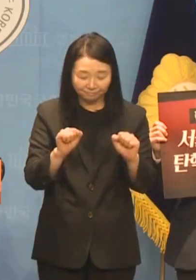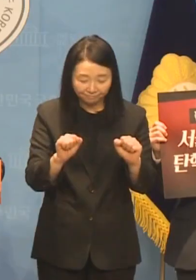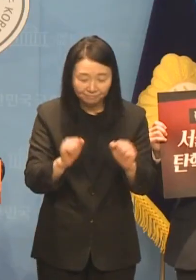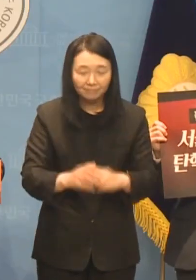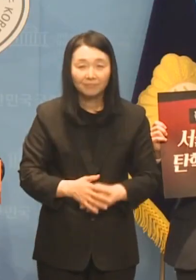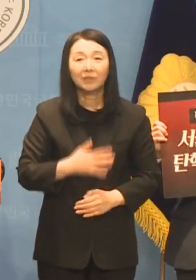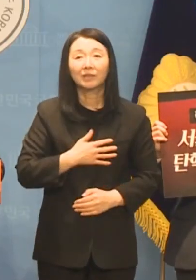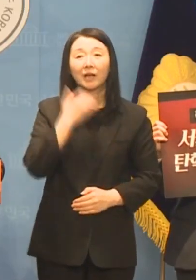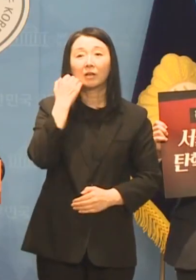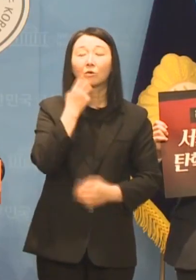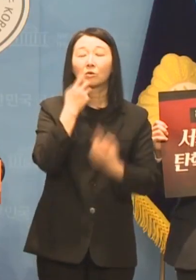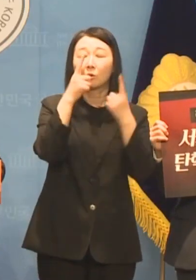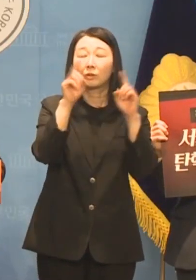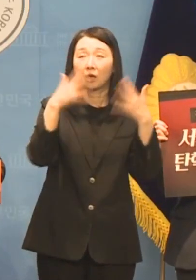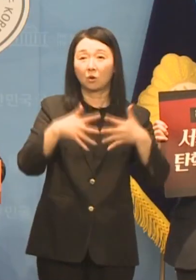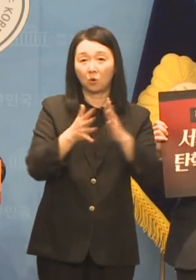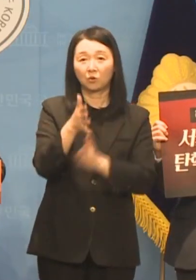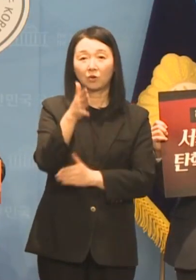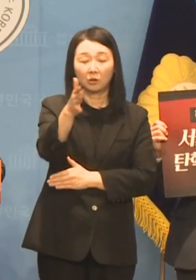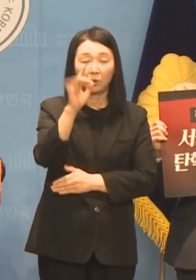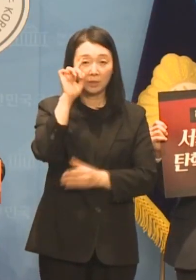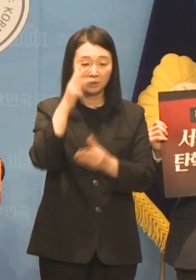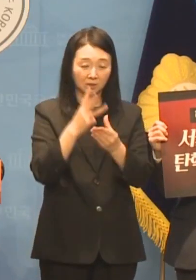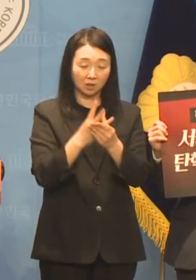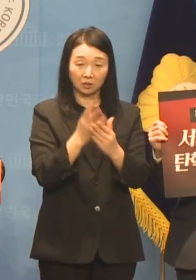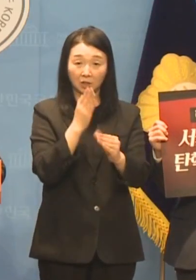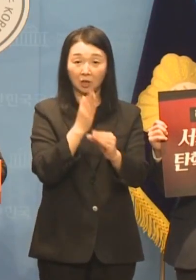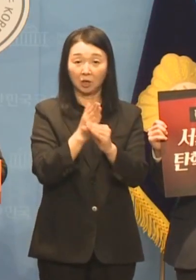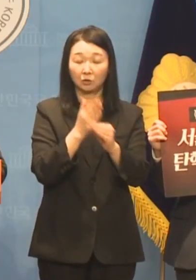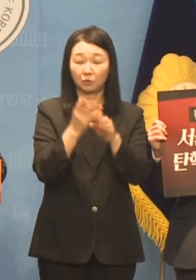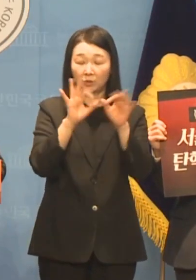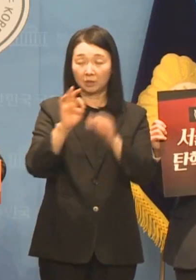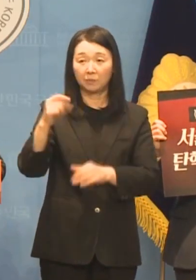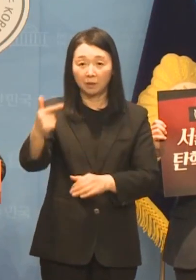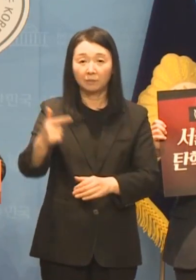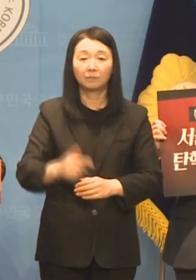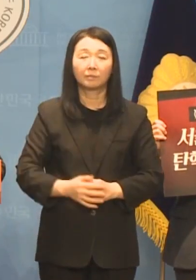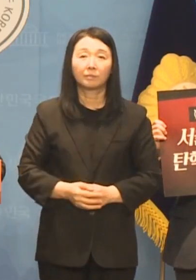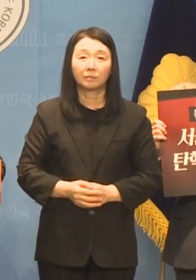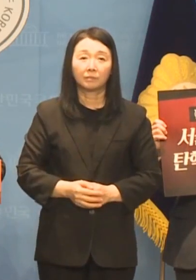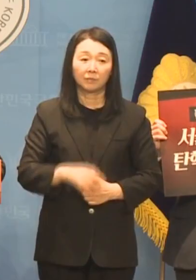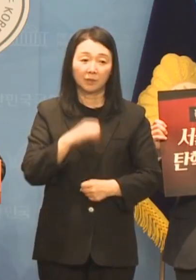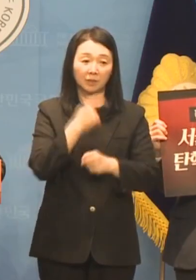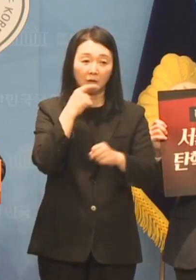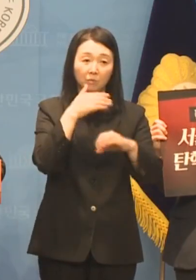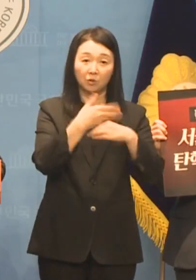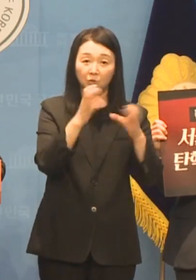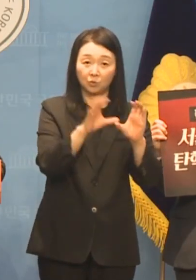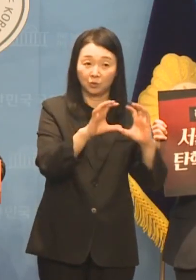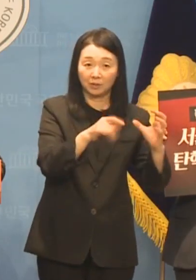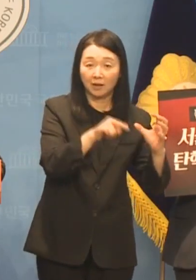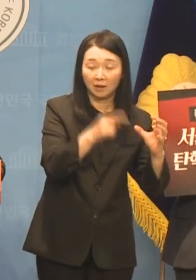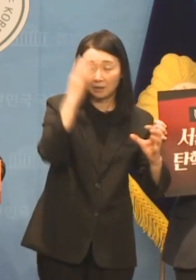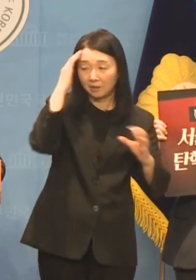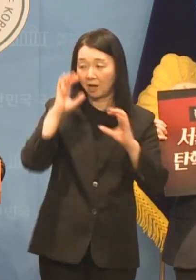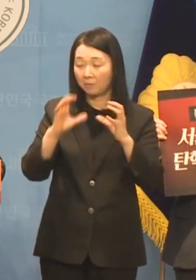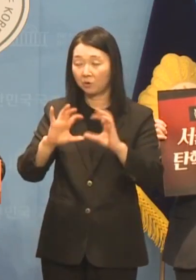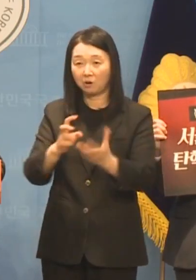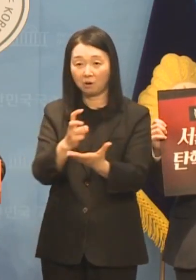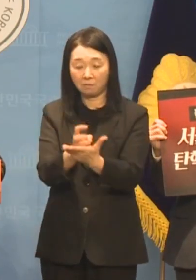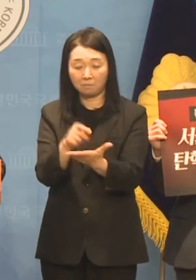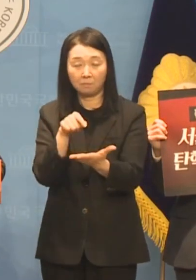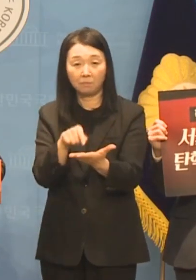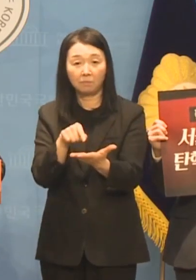안녕하세요. 저는 서울대학교 건축학과 석사과정 재학 중인 김의현입니다. 자유민주주의 국가인 대한민국은